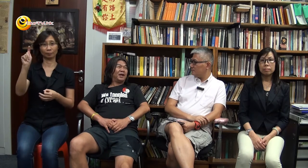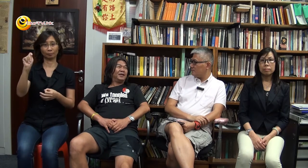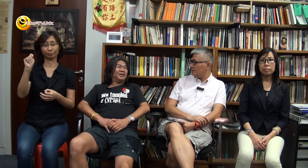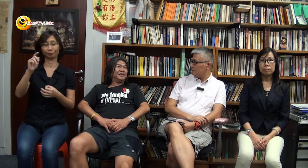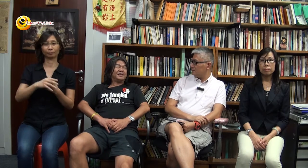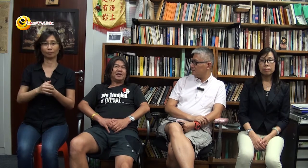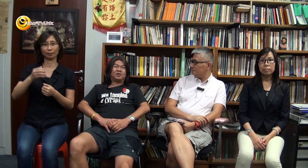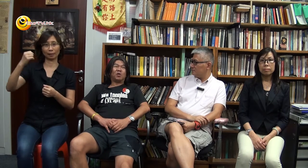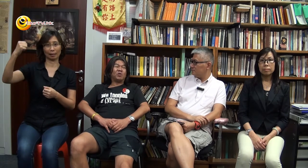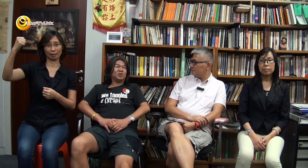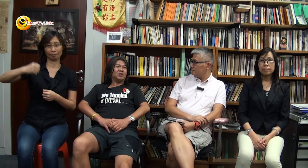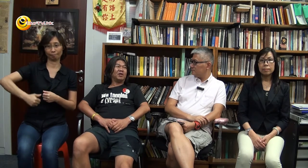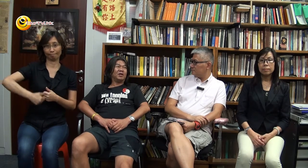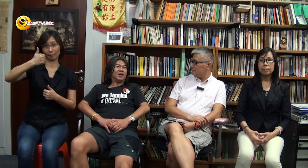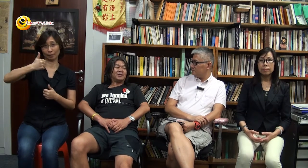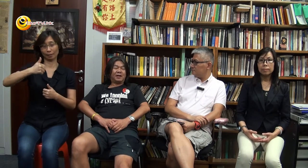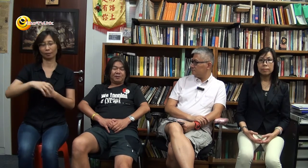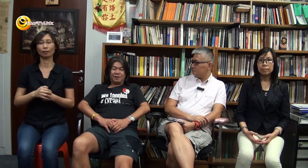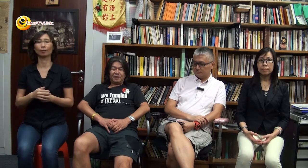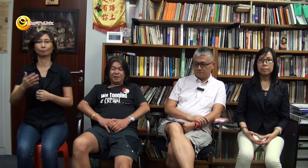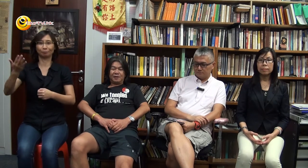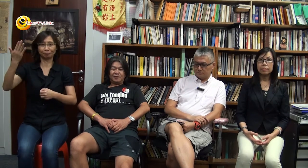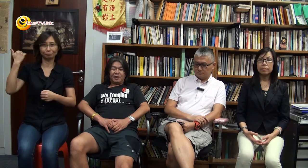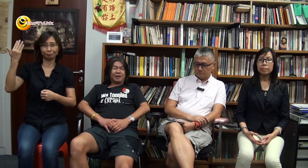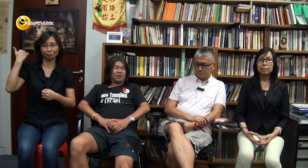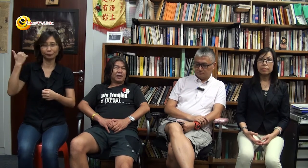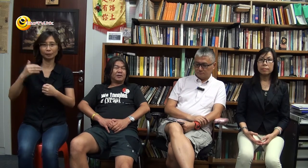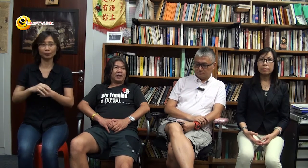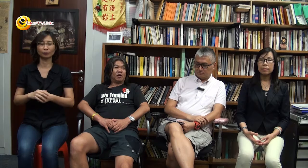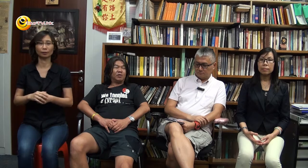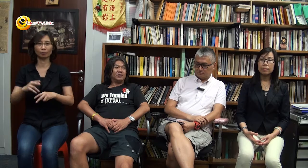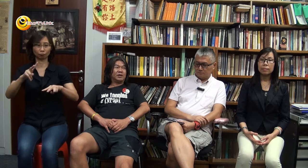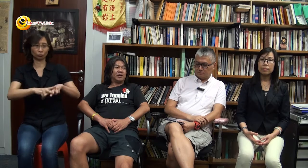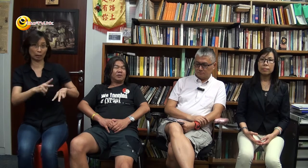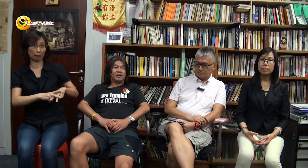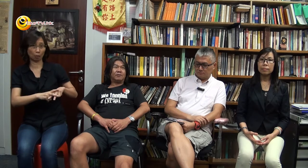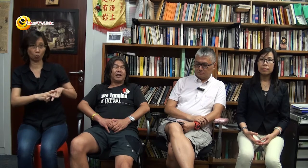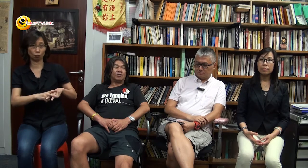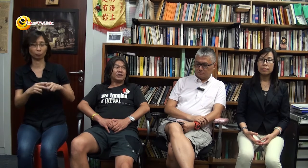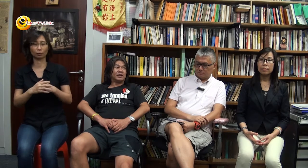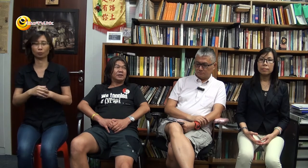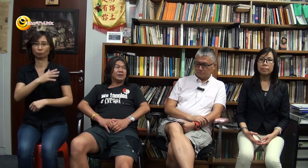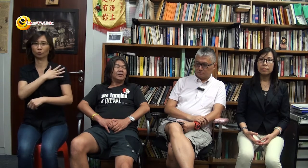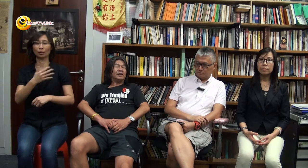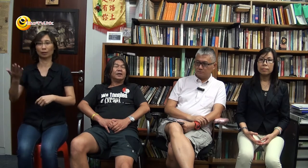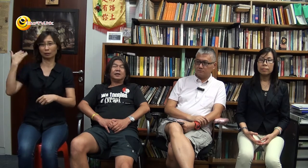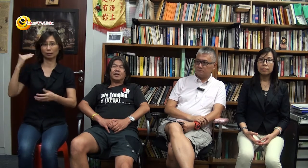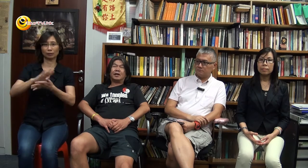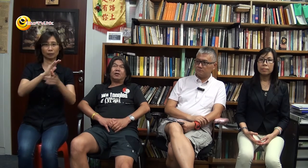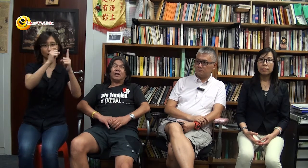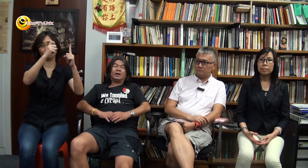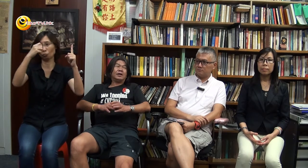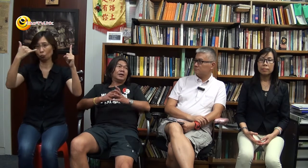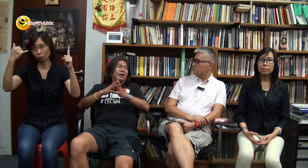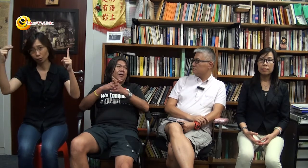元老係嘛？ 係咯， 即係土共元老係嘛？即係。即係曾玉成個細佬，咁而佢亦都係因為1967年，即